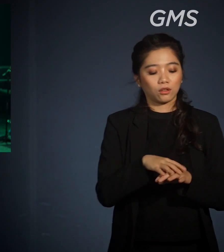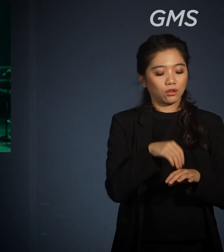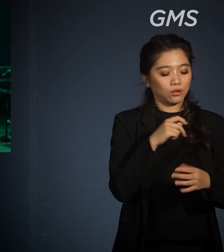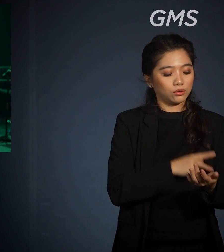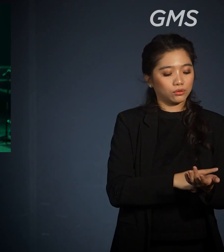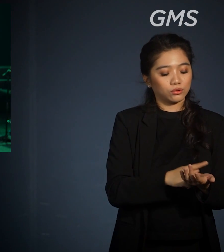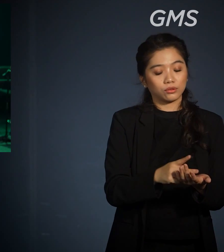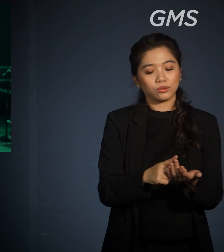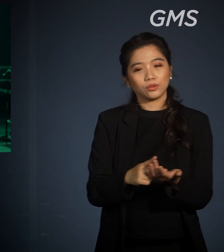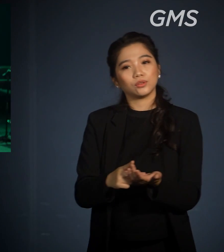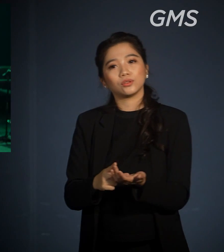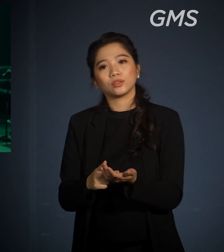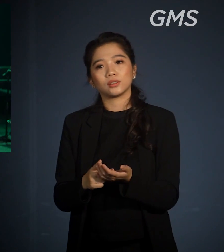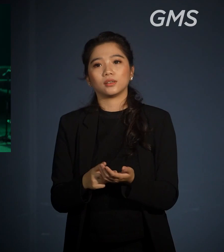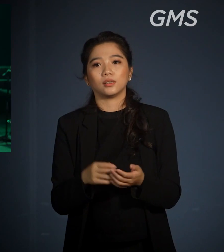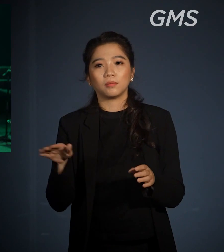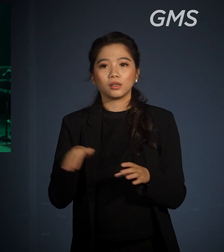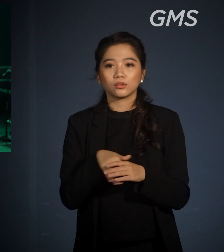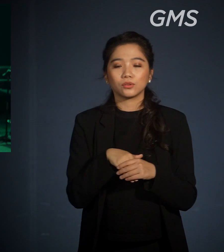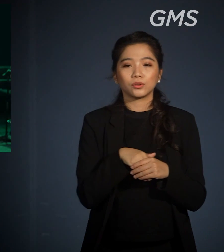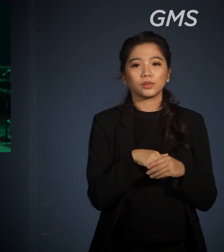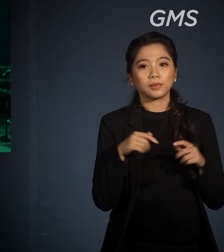Roh Kudus.